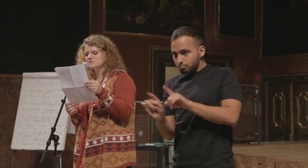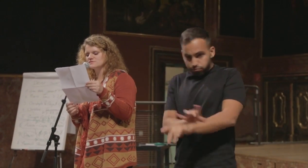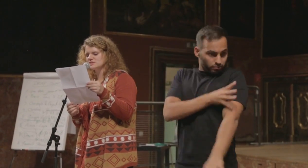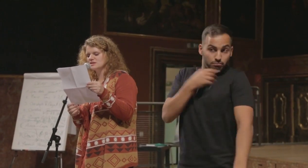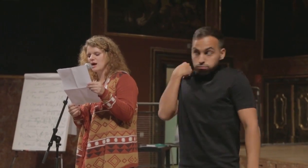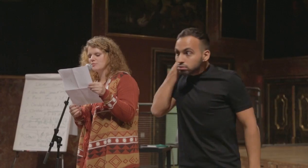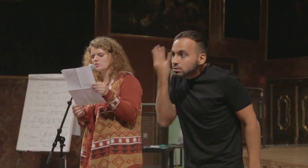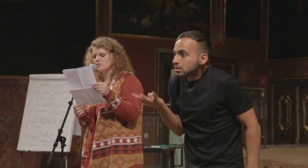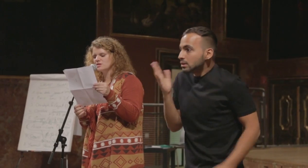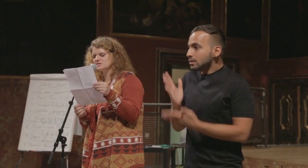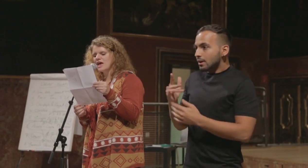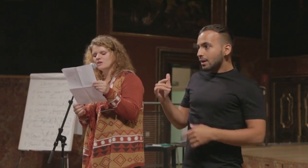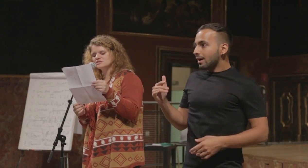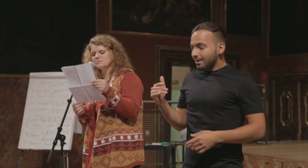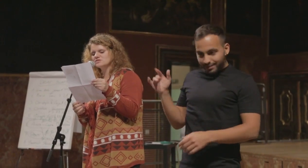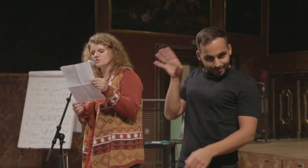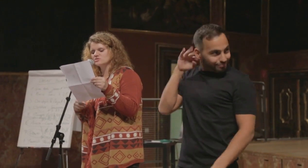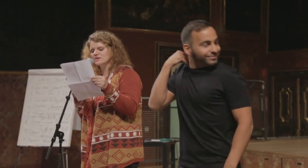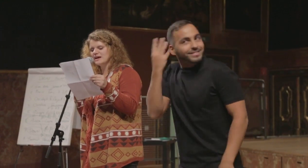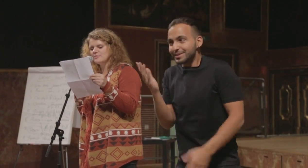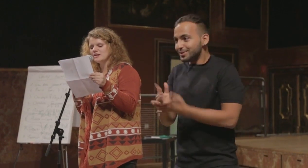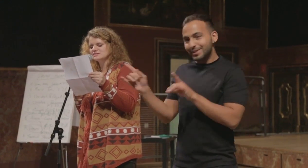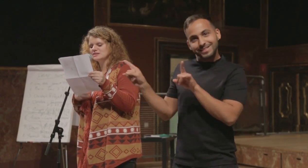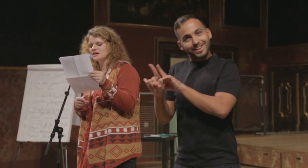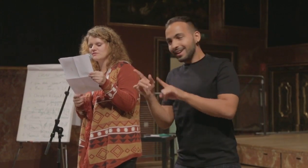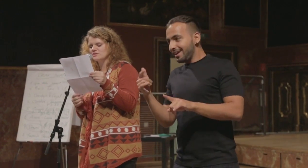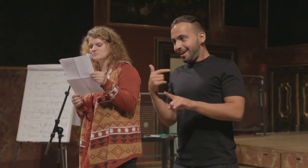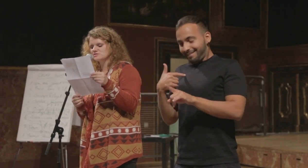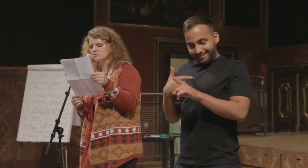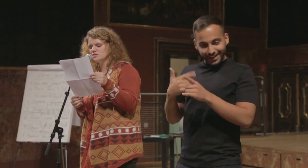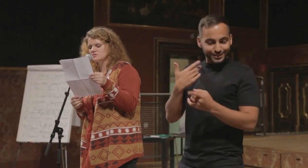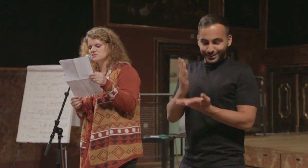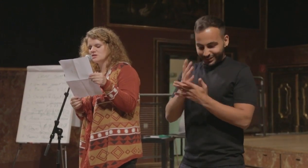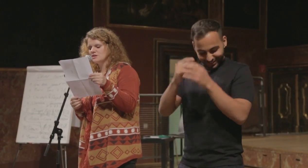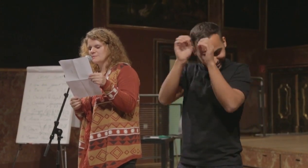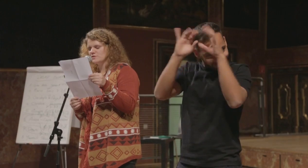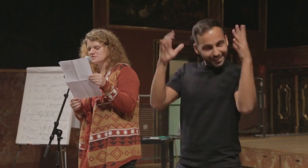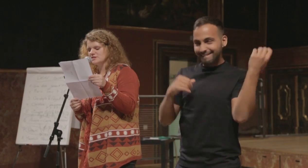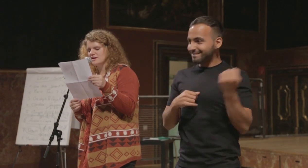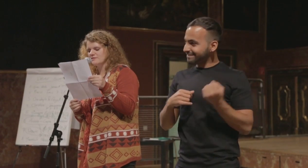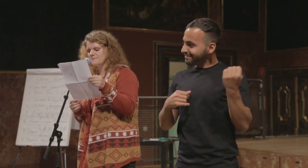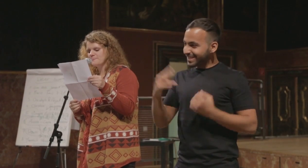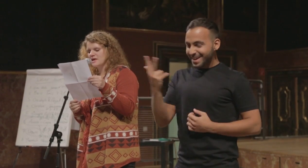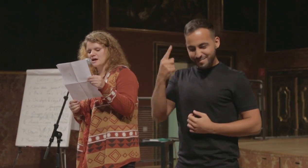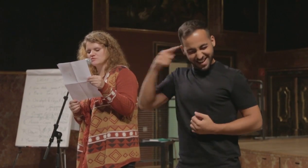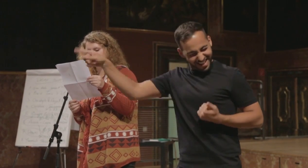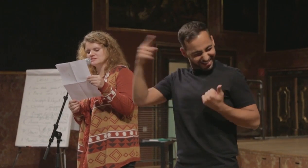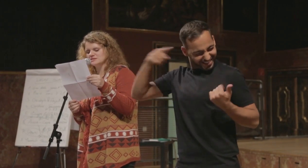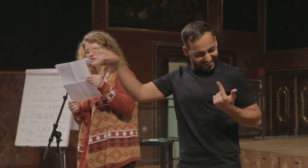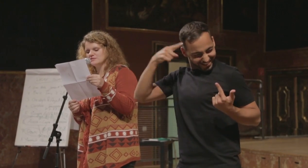aus Versehen am Arm berührt hast. Außerdem hast du auch schon dreimal an sie gedacht während des Masturbierens. Du hast sie gern. Aber du sagst dir das nicht.